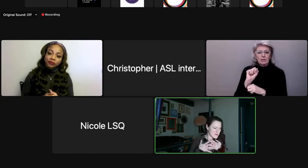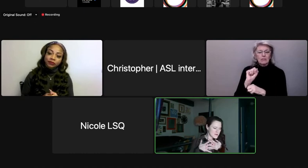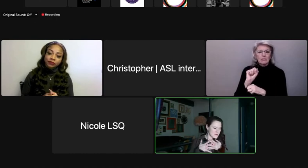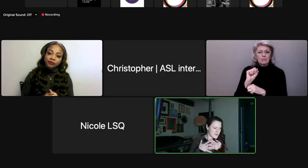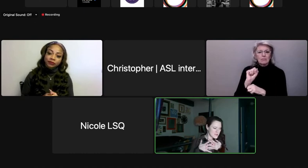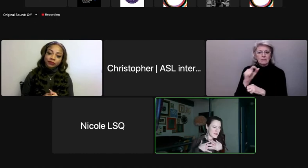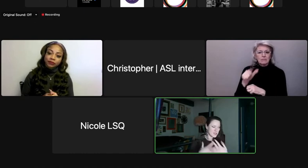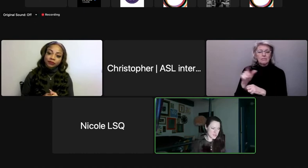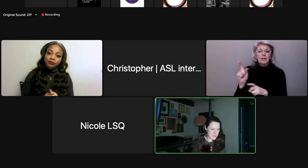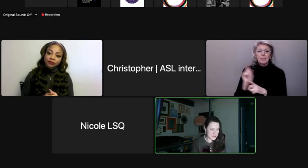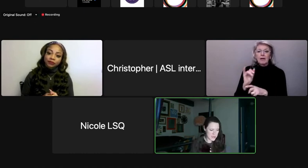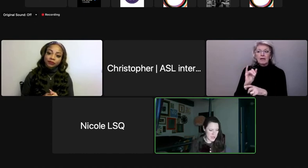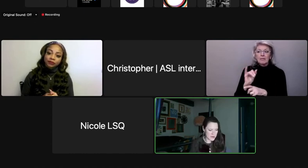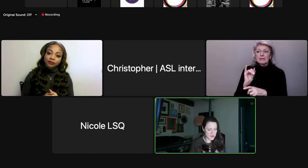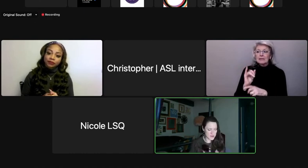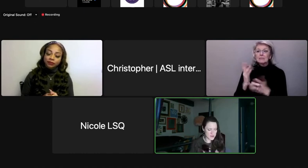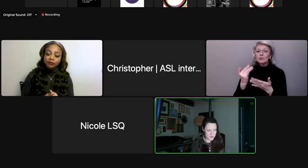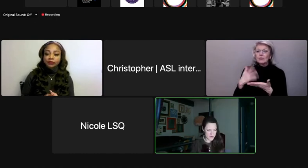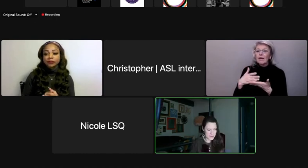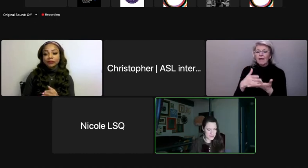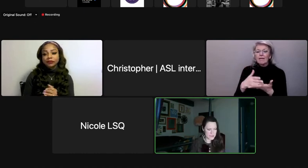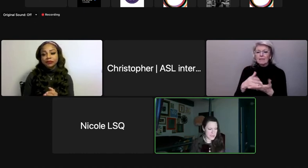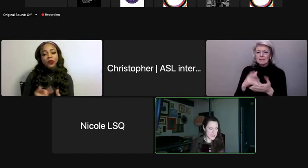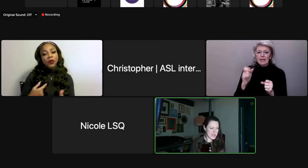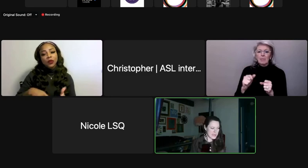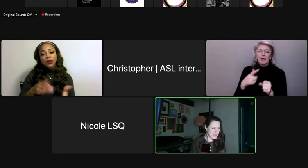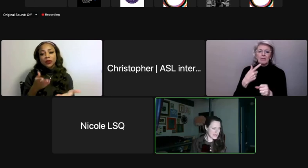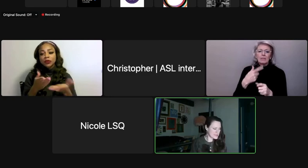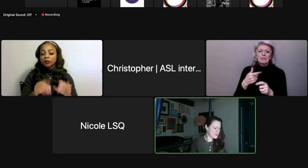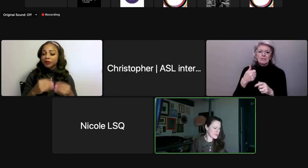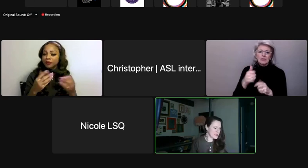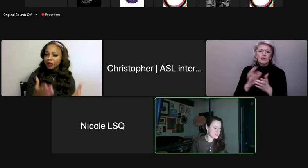même s'ils nécessitent de l'aide leur permet d'être autonome